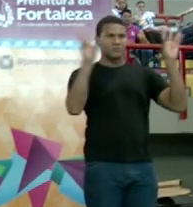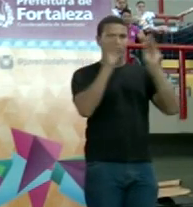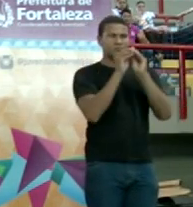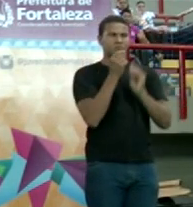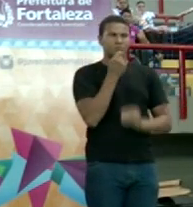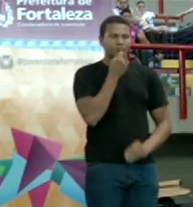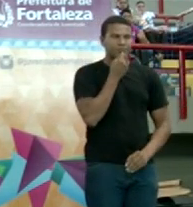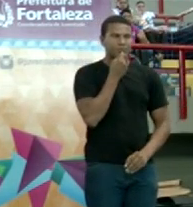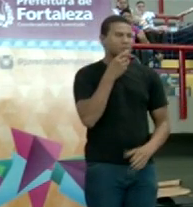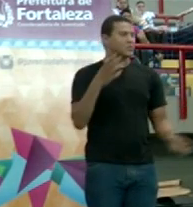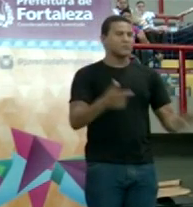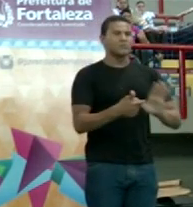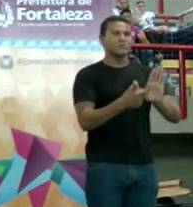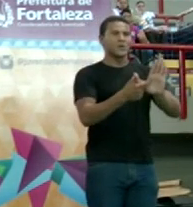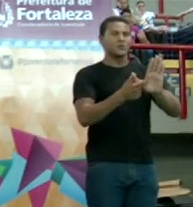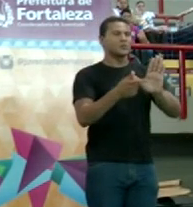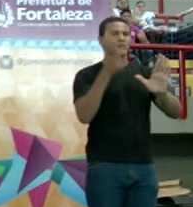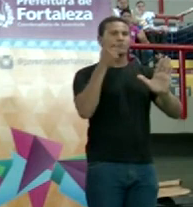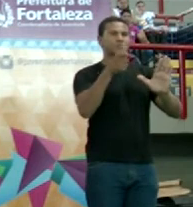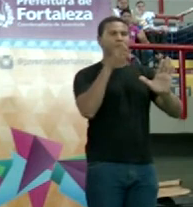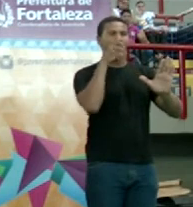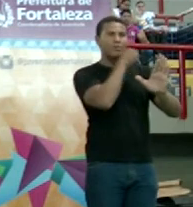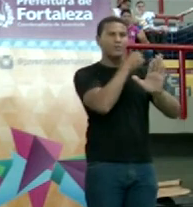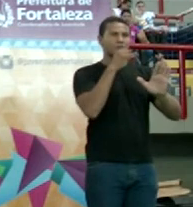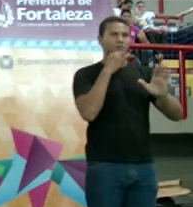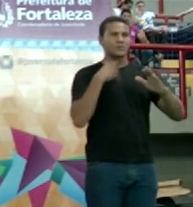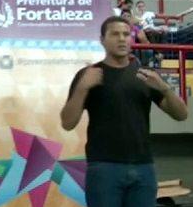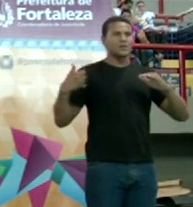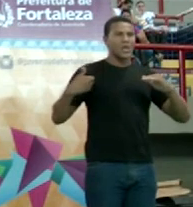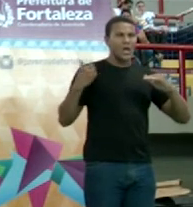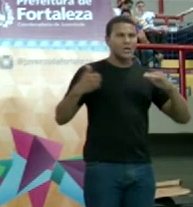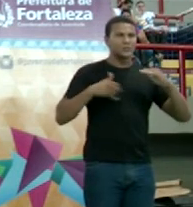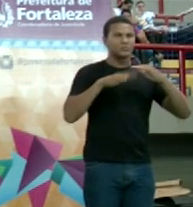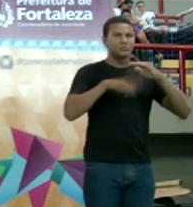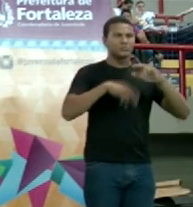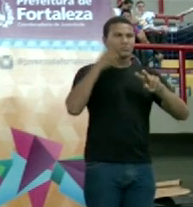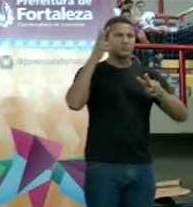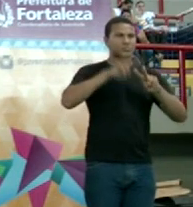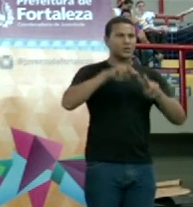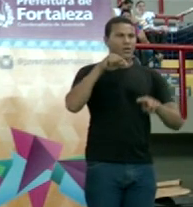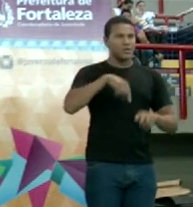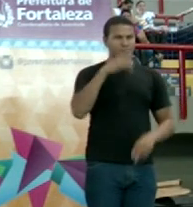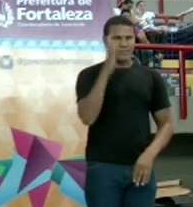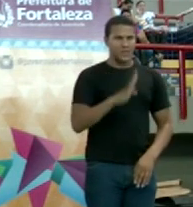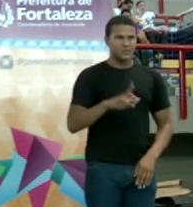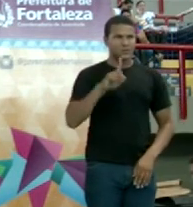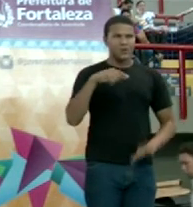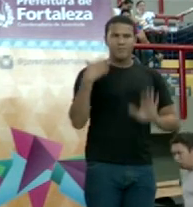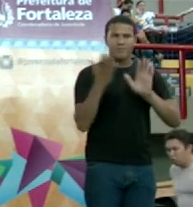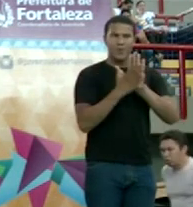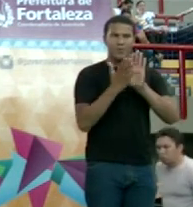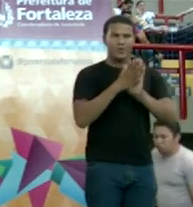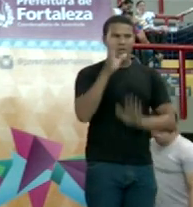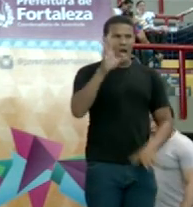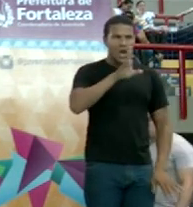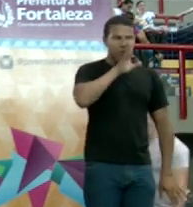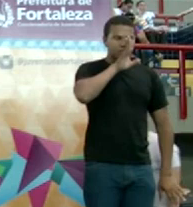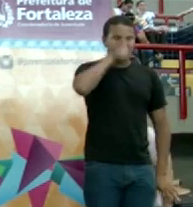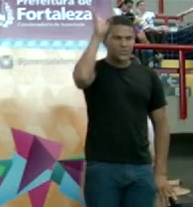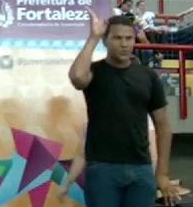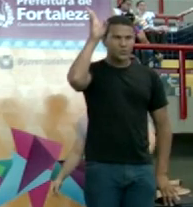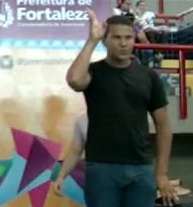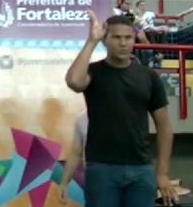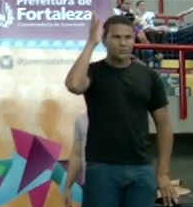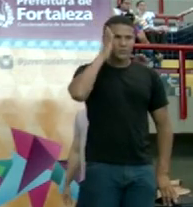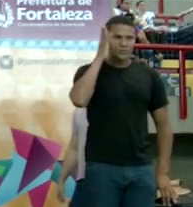como eu fui. A maioridade penal no Brasil é uma proposta absurda. Pronto, o que